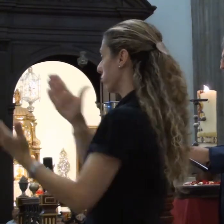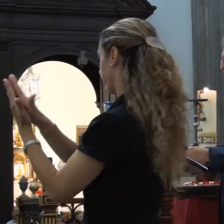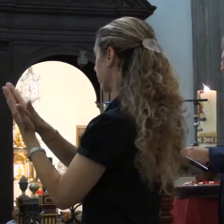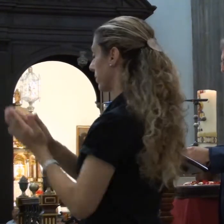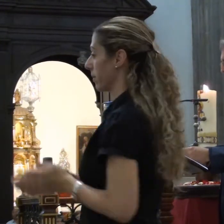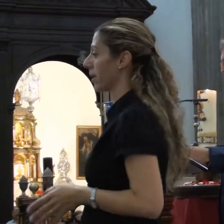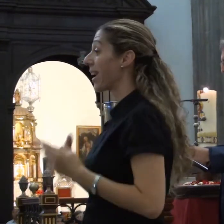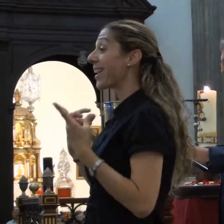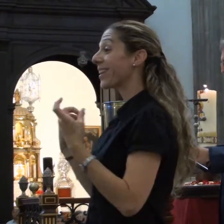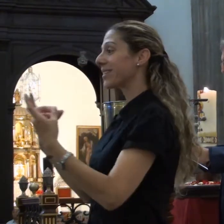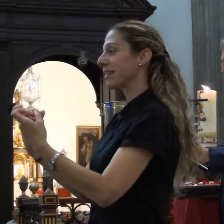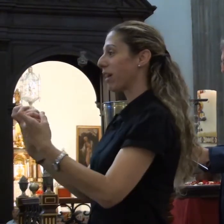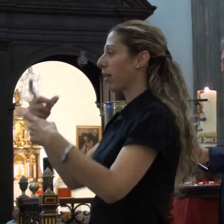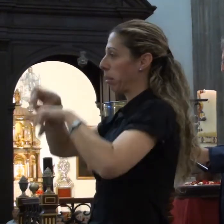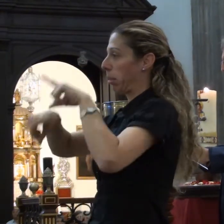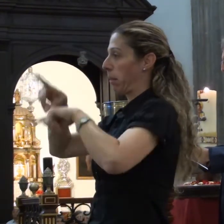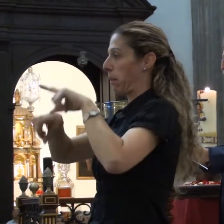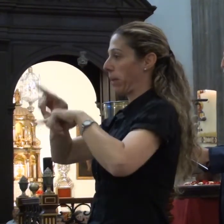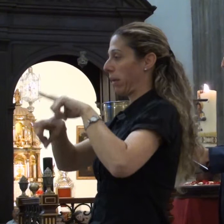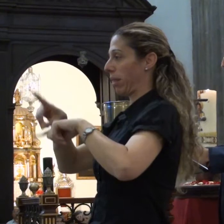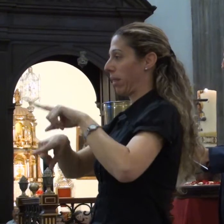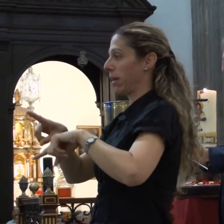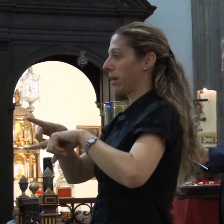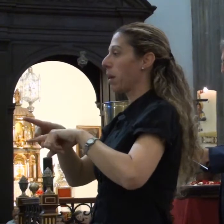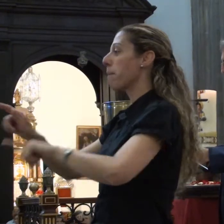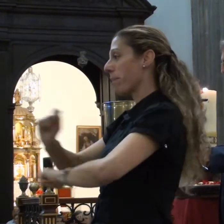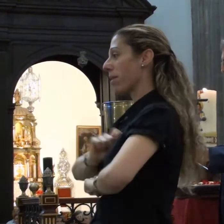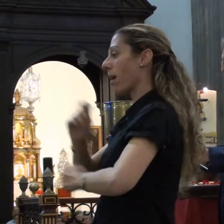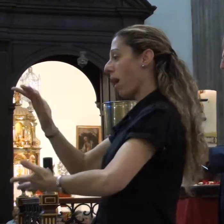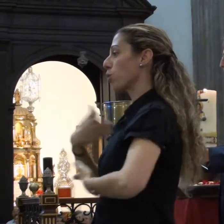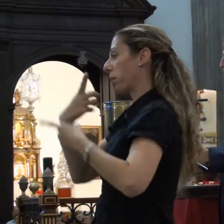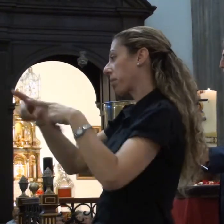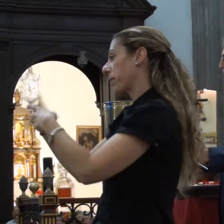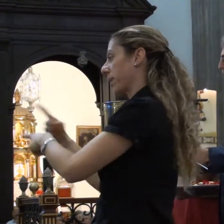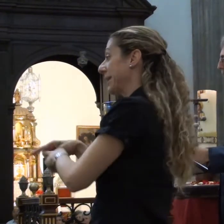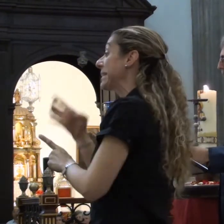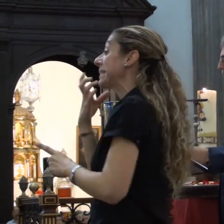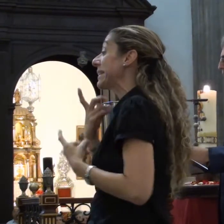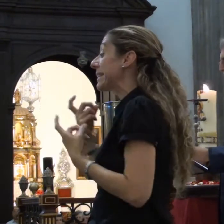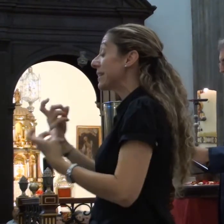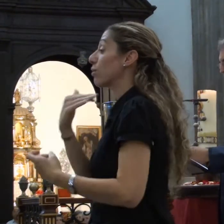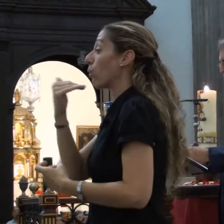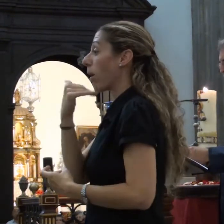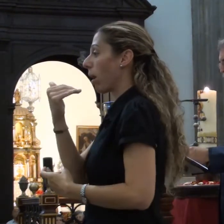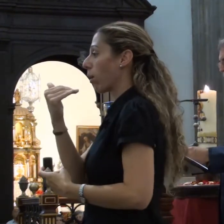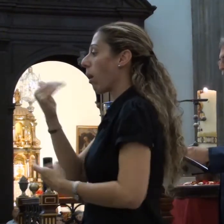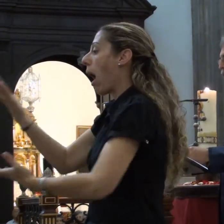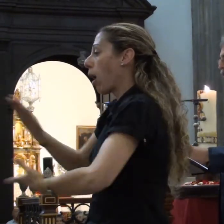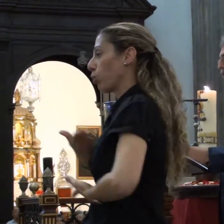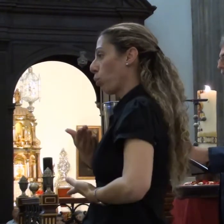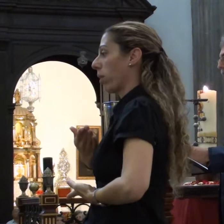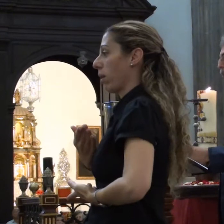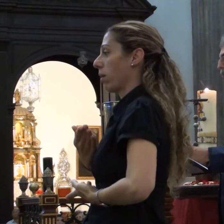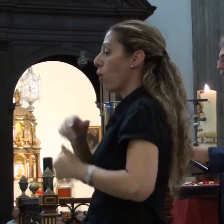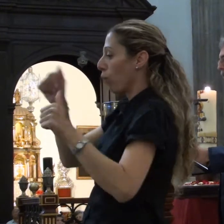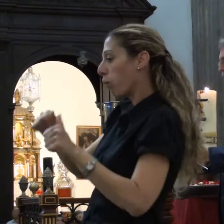es distinta el espíritu provee recursos distintos para cada necesidad el espíritu santo